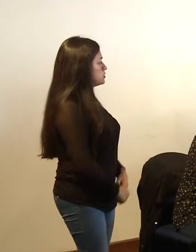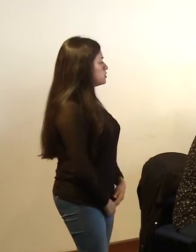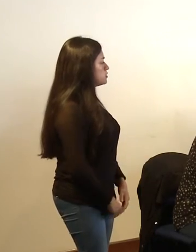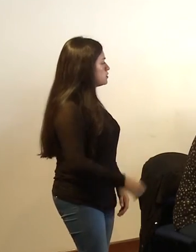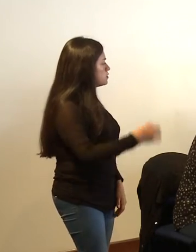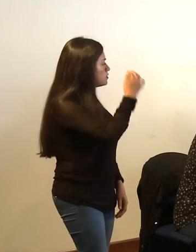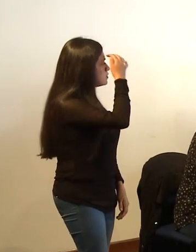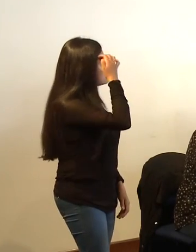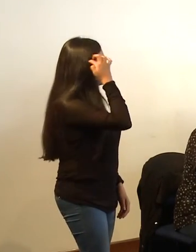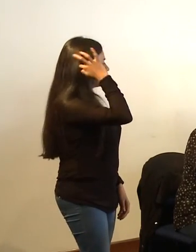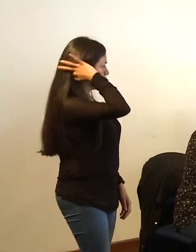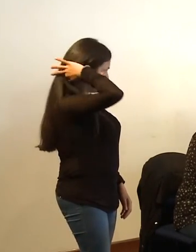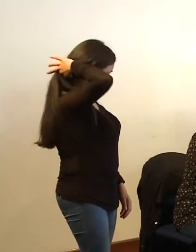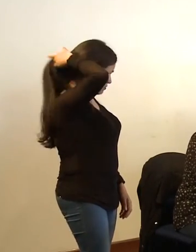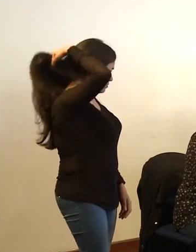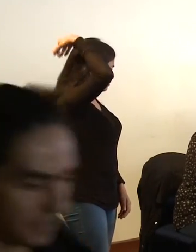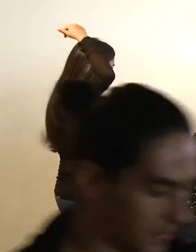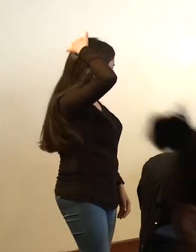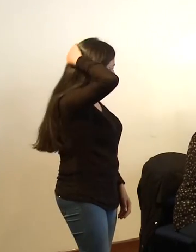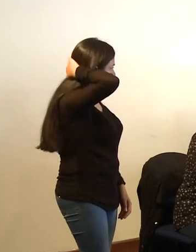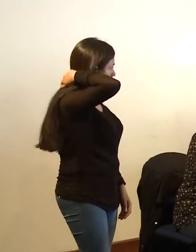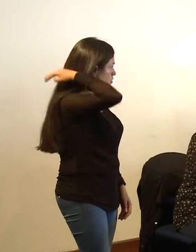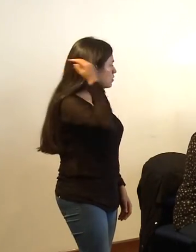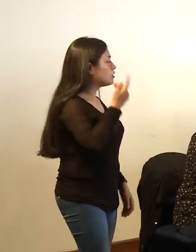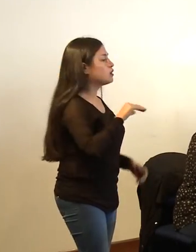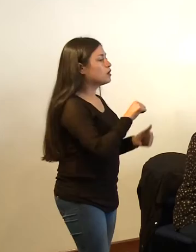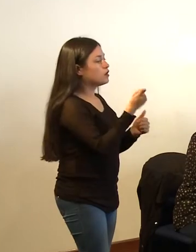potente. Compañero Daniel